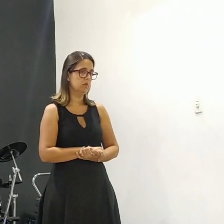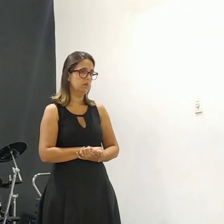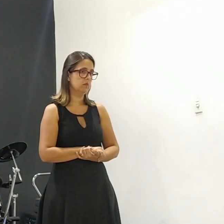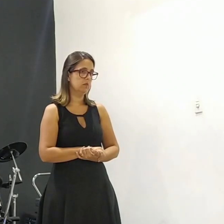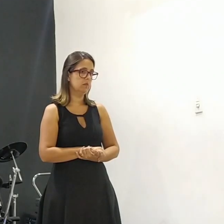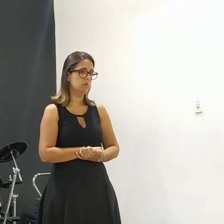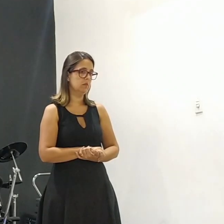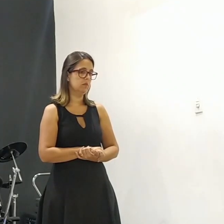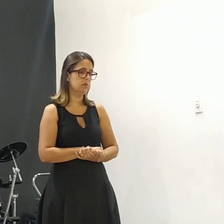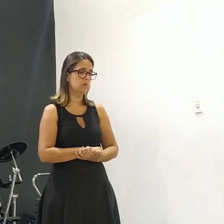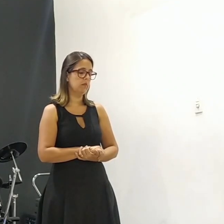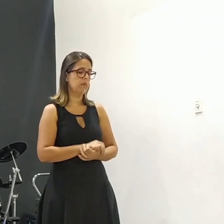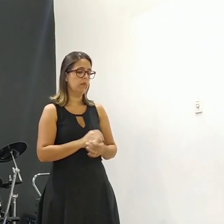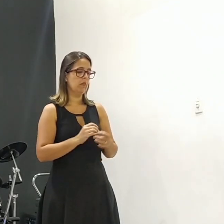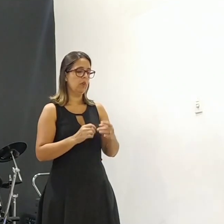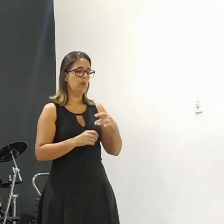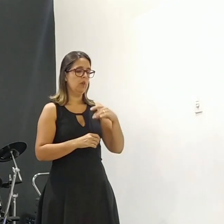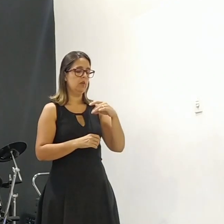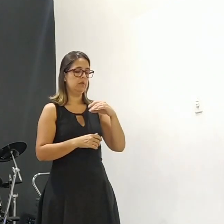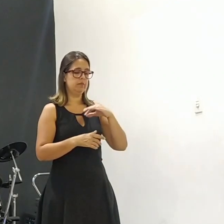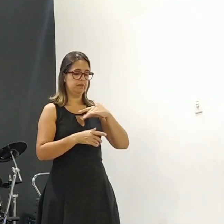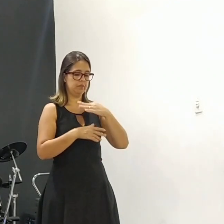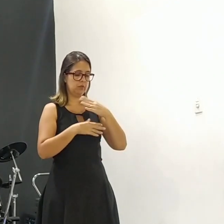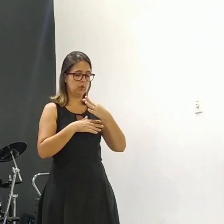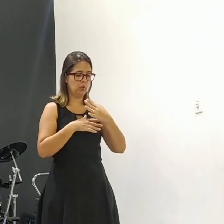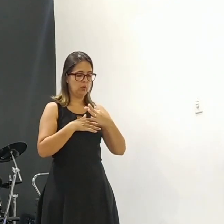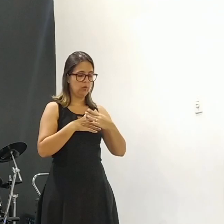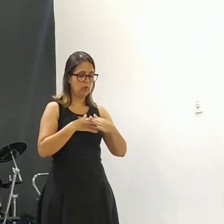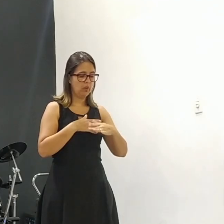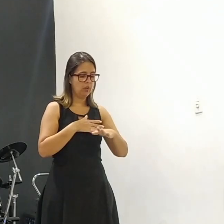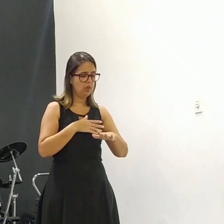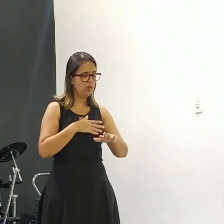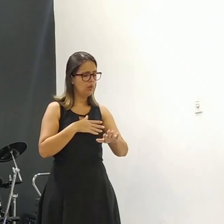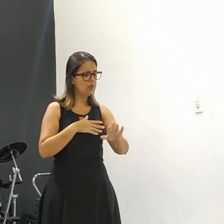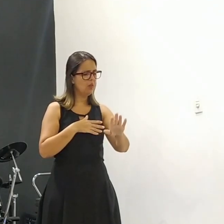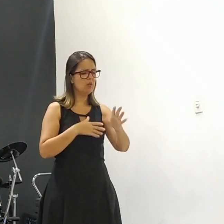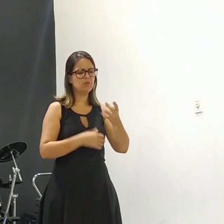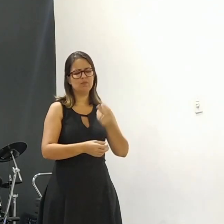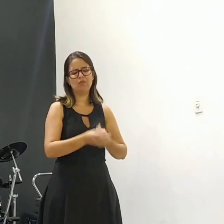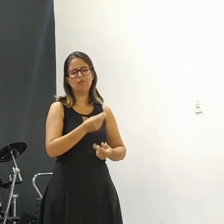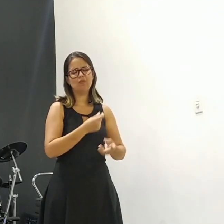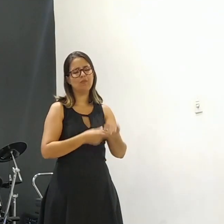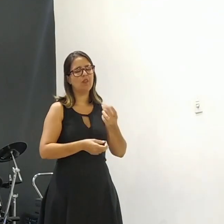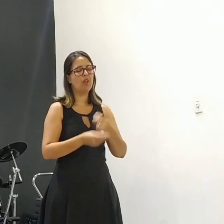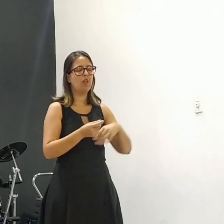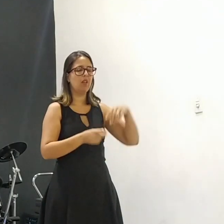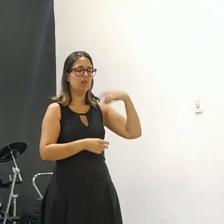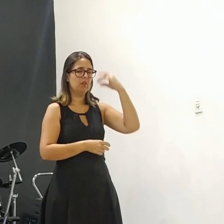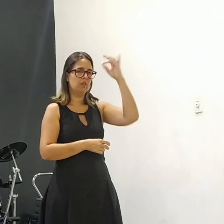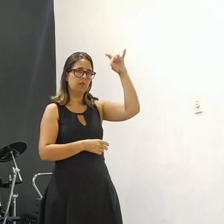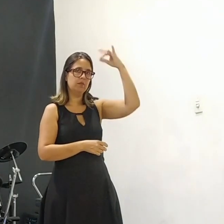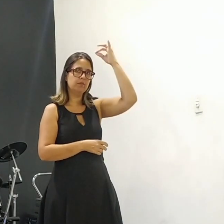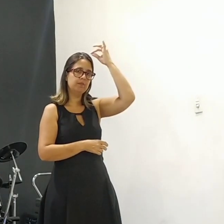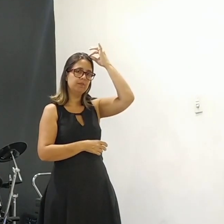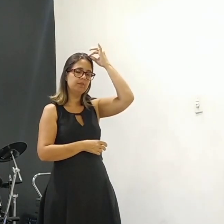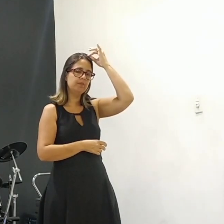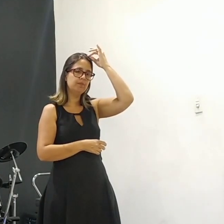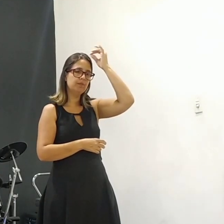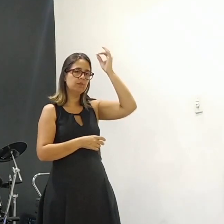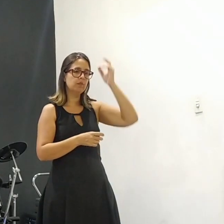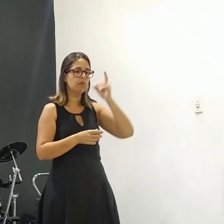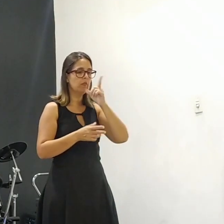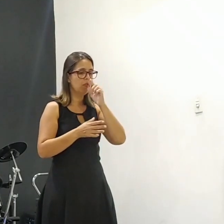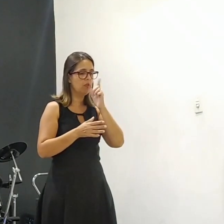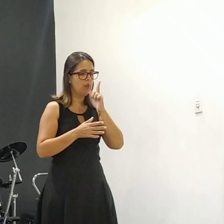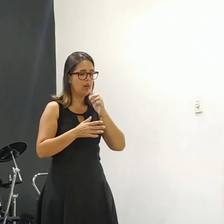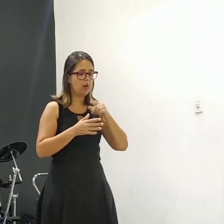É um rio que passa, é um rio que não para, é um rio abundante, de águas